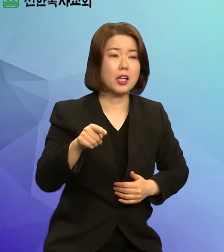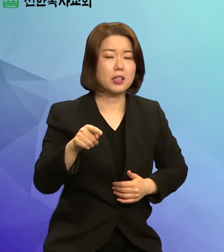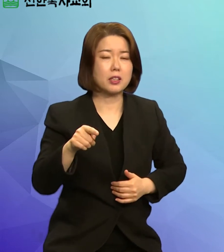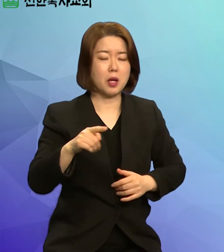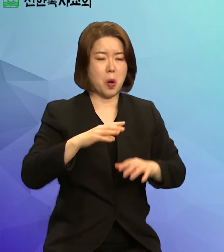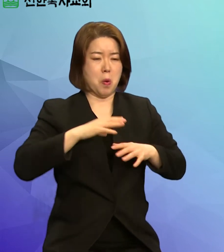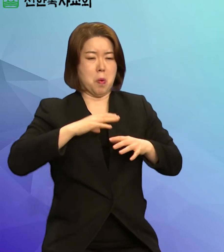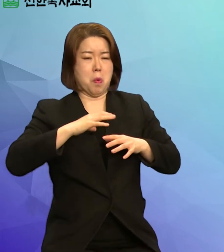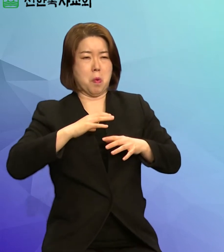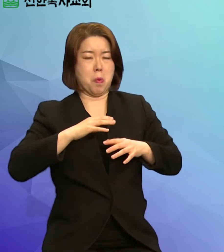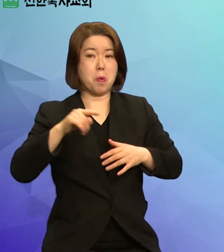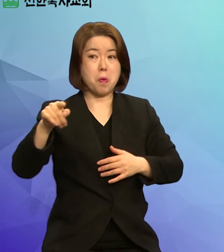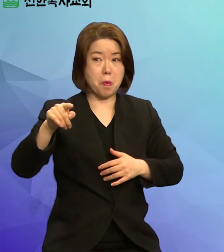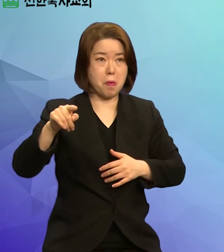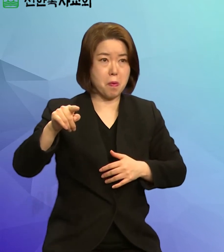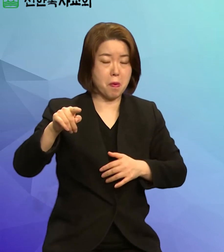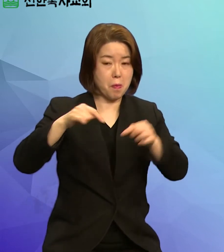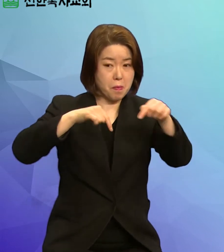앞에